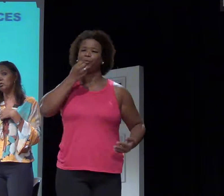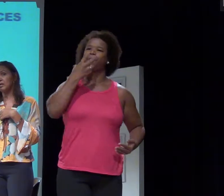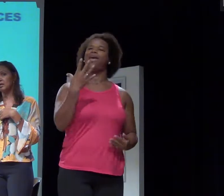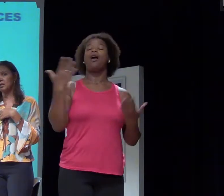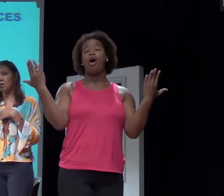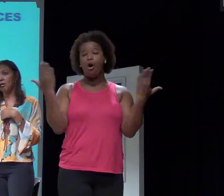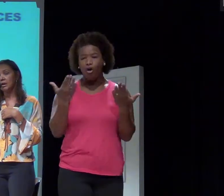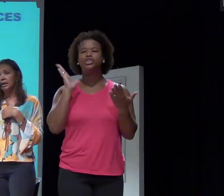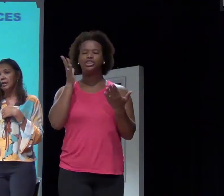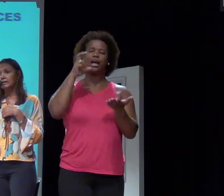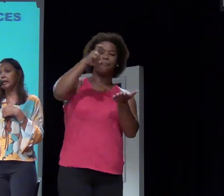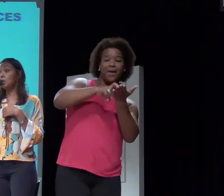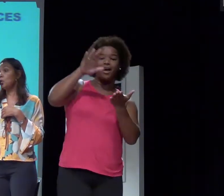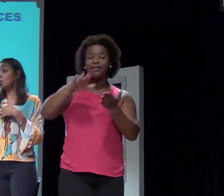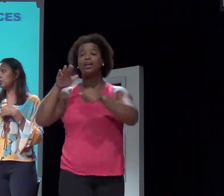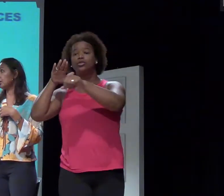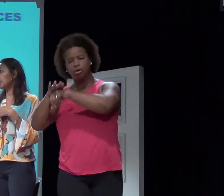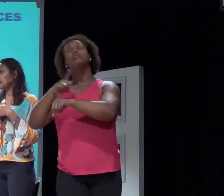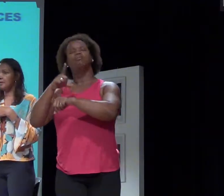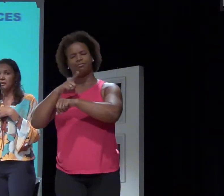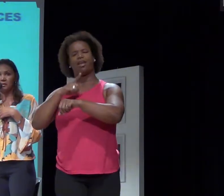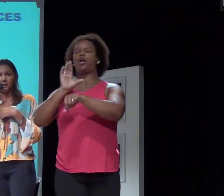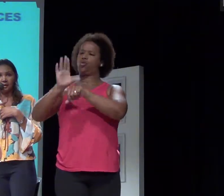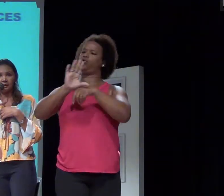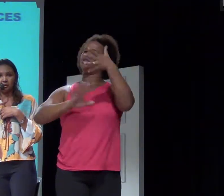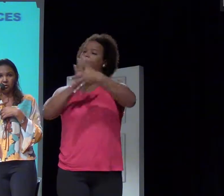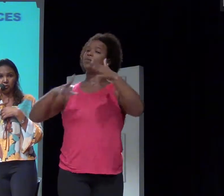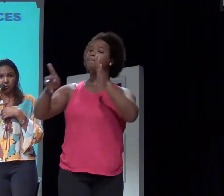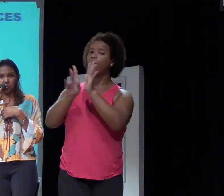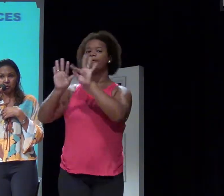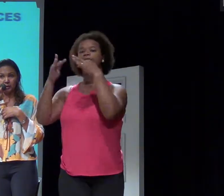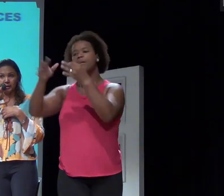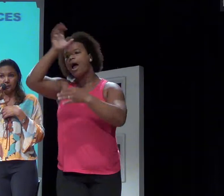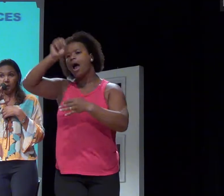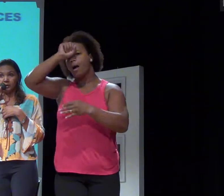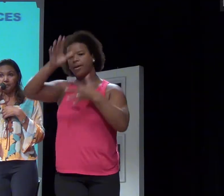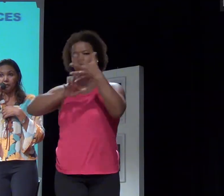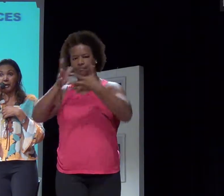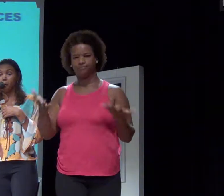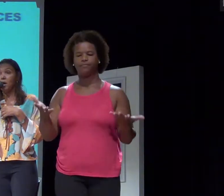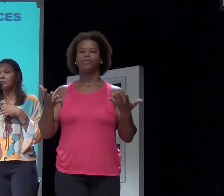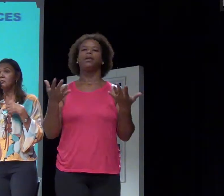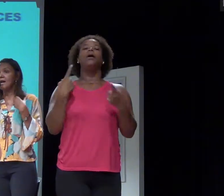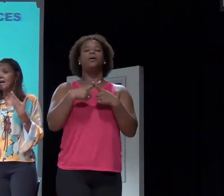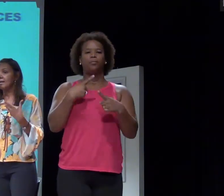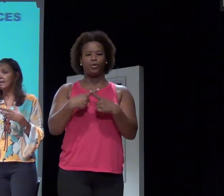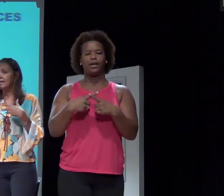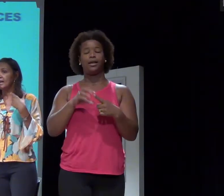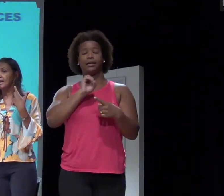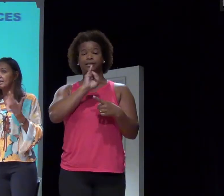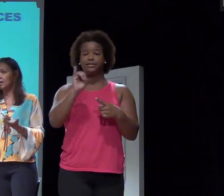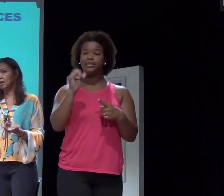3 turnos da escola, tem curso de Libras para os familiares dos surdos. Por quê? Porque quanto